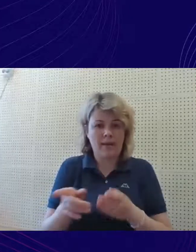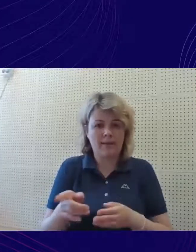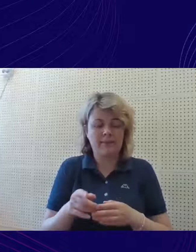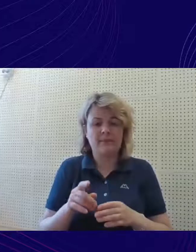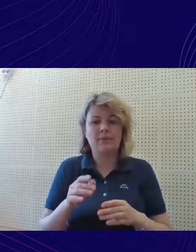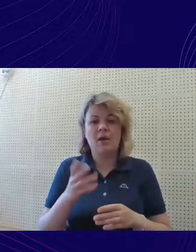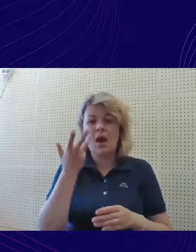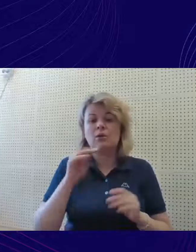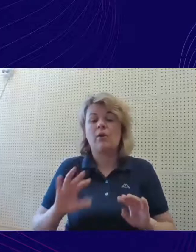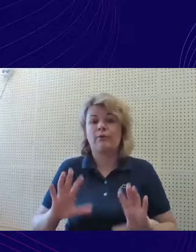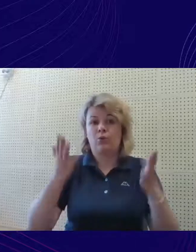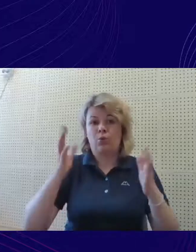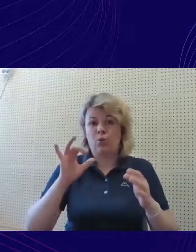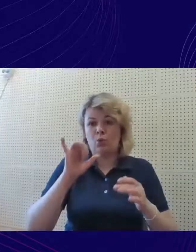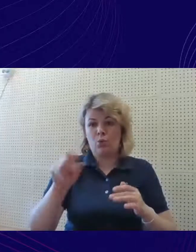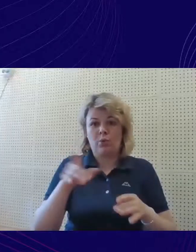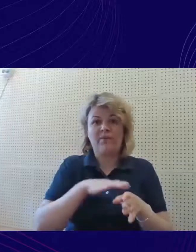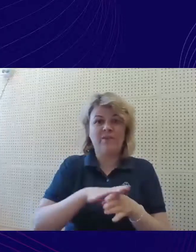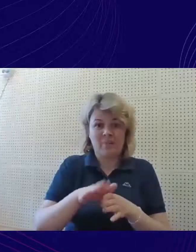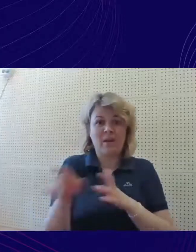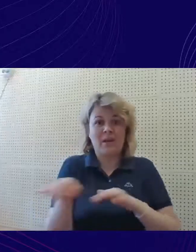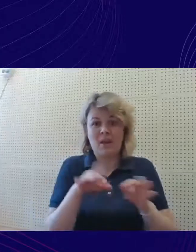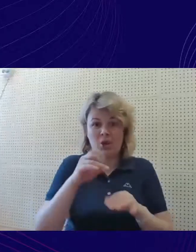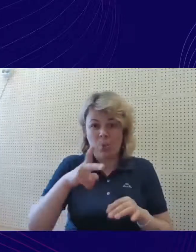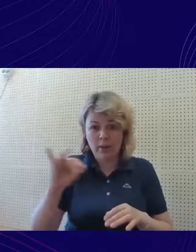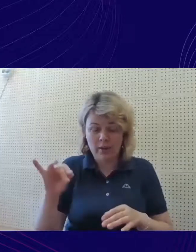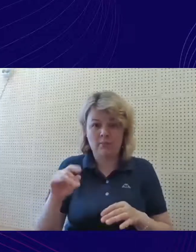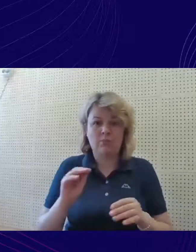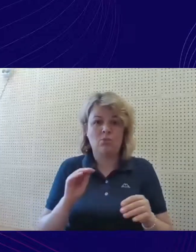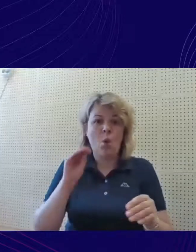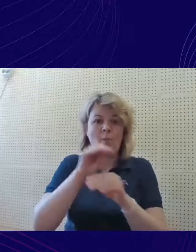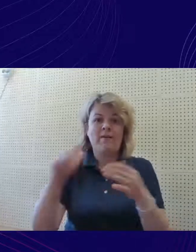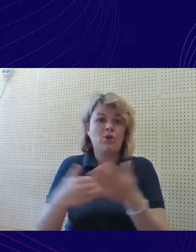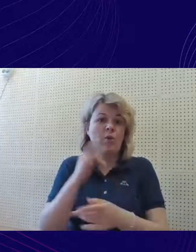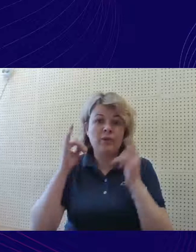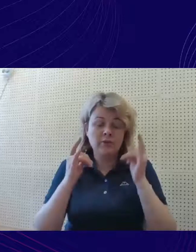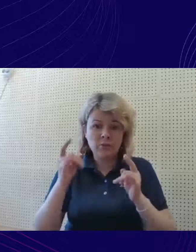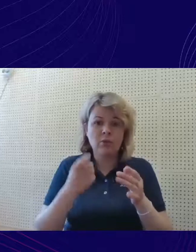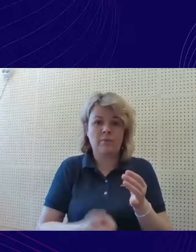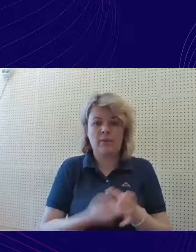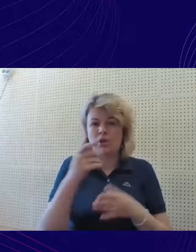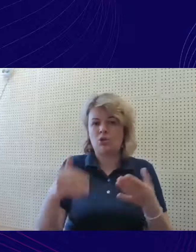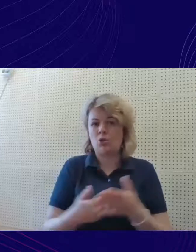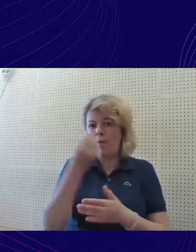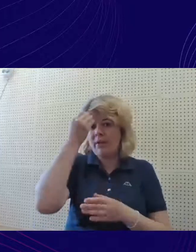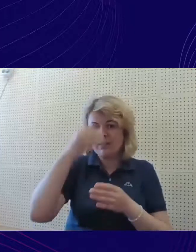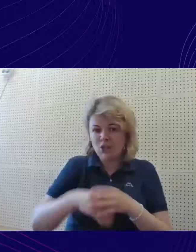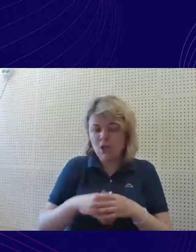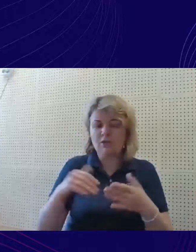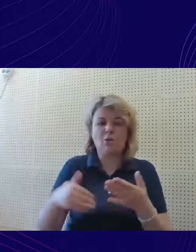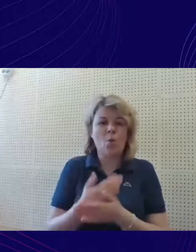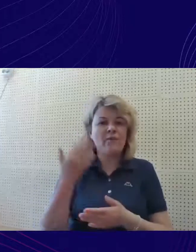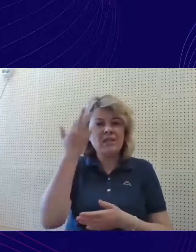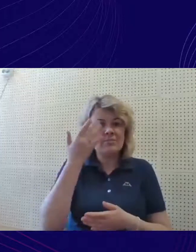у сыгранной роли появляются новые содержания, новые смыслы, за счет того, что пришел другой